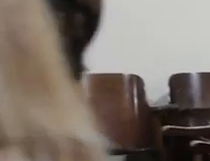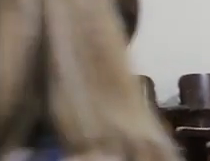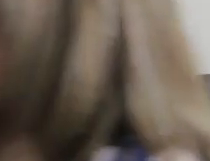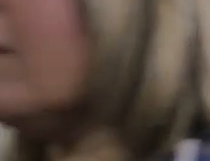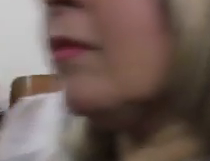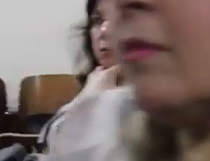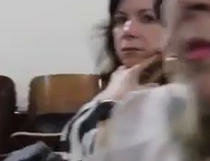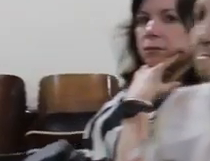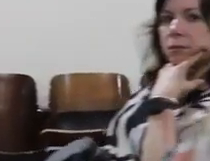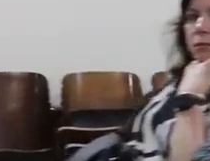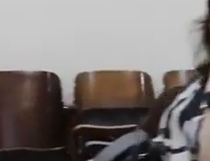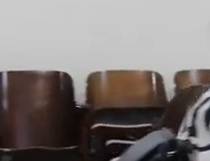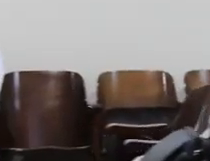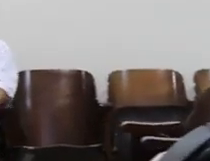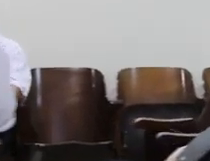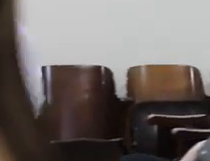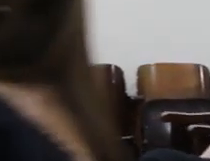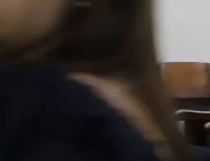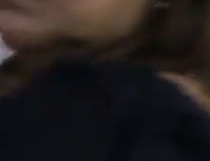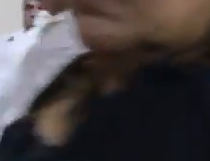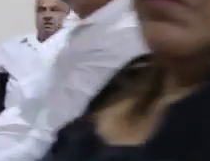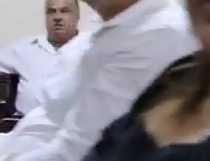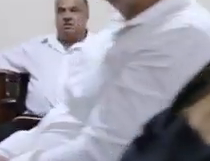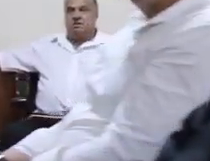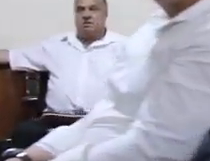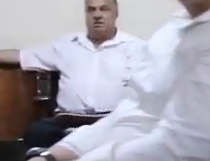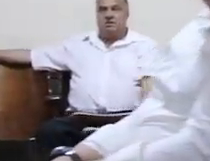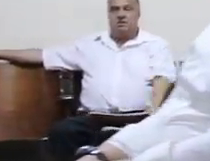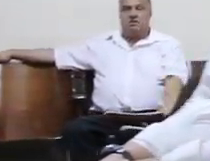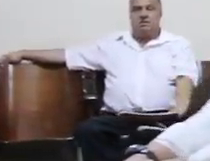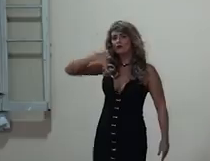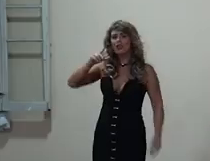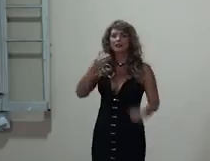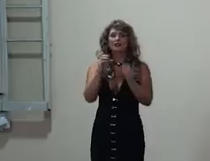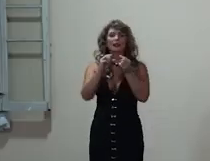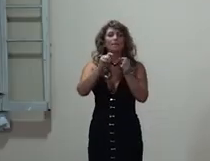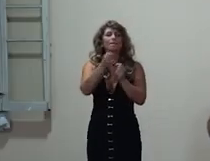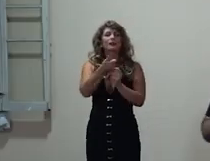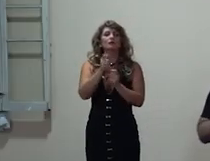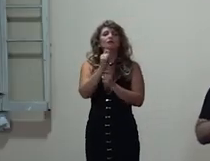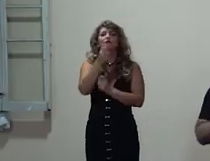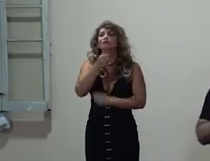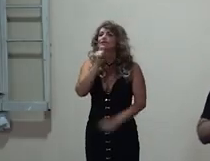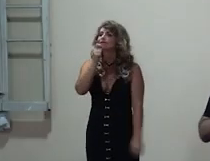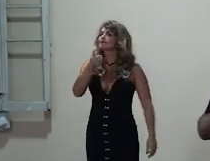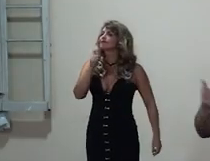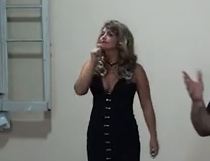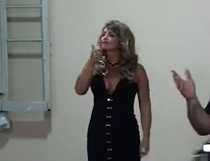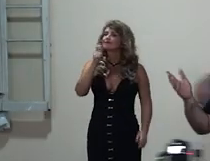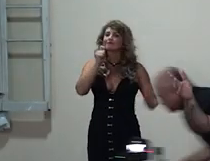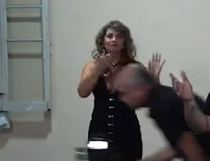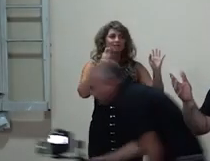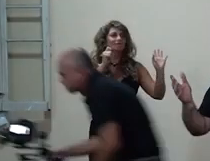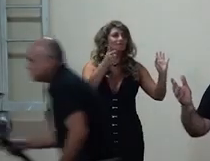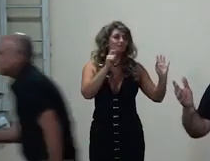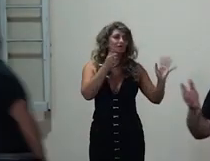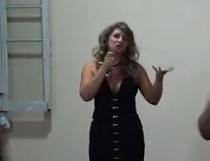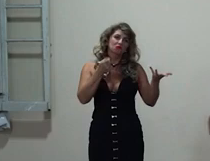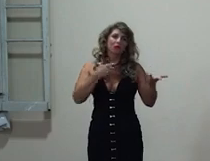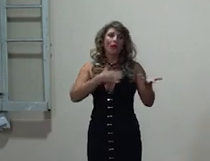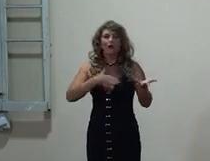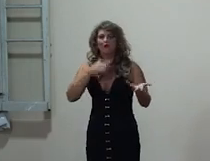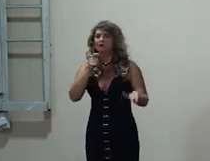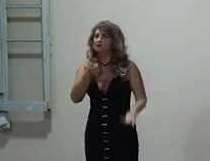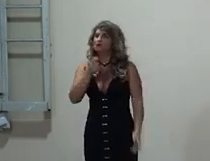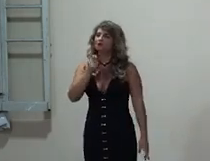E você também não vê quem gosta de pinhão aqui. Todos gostamos de pinhão.